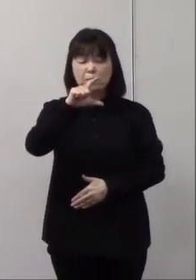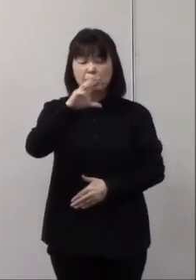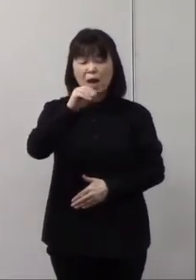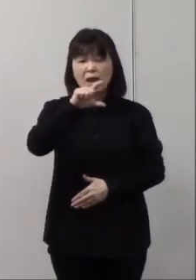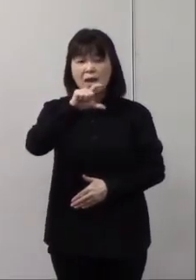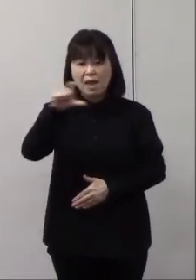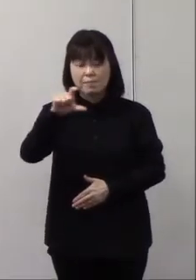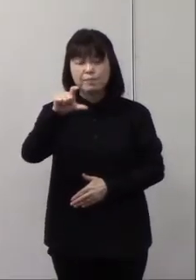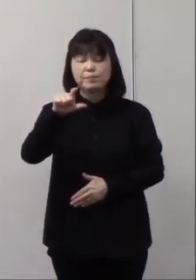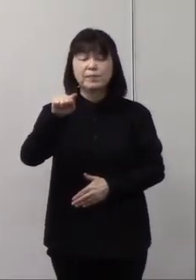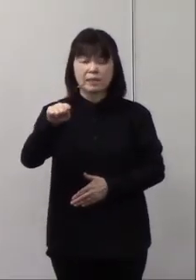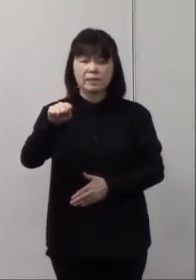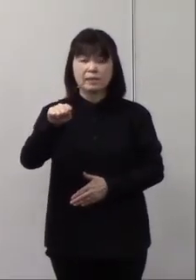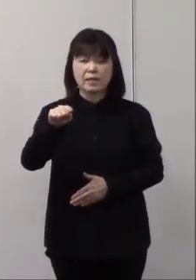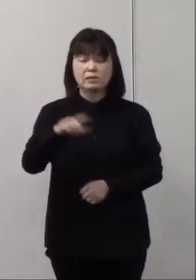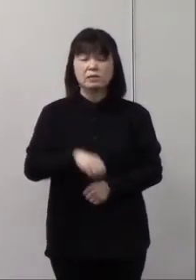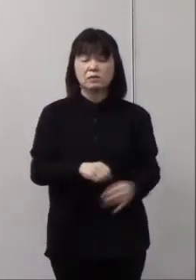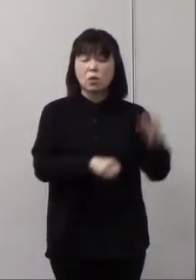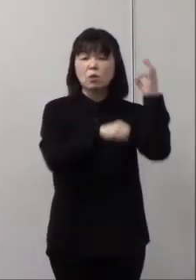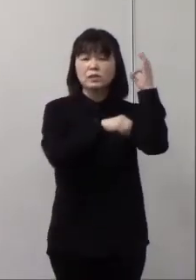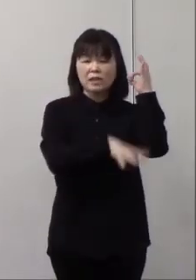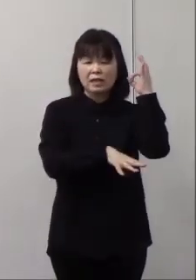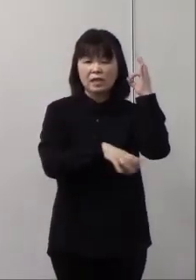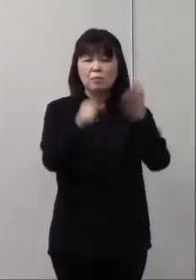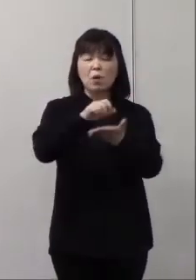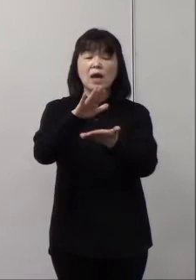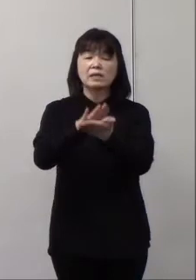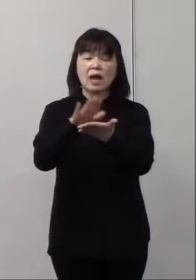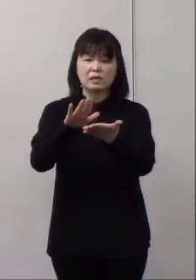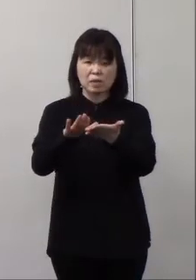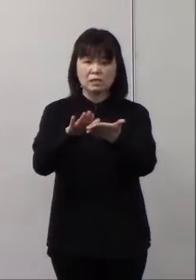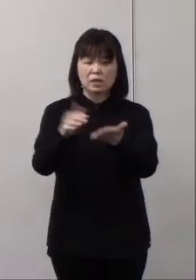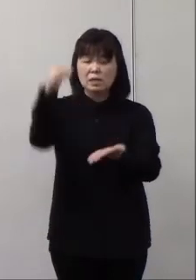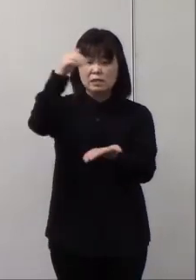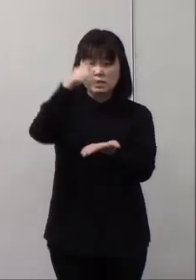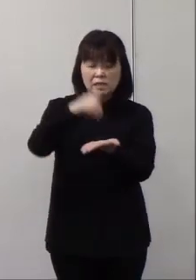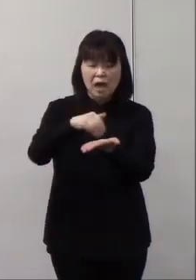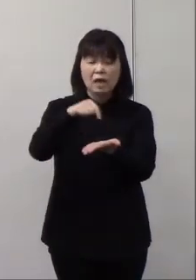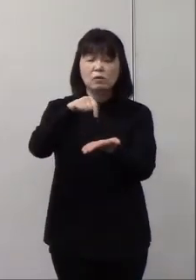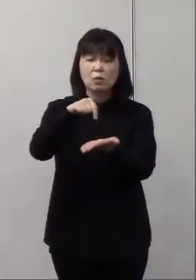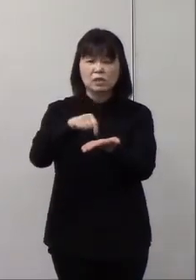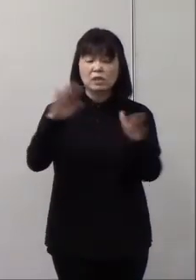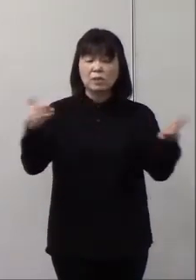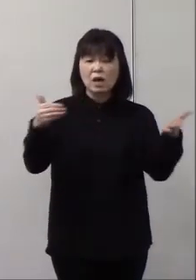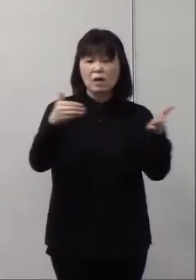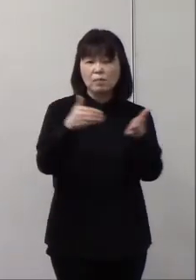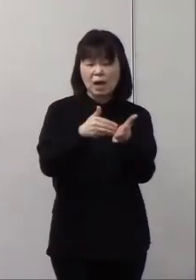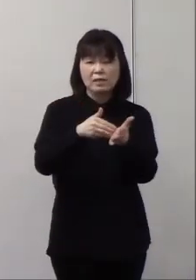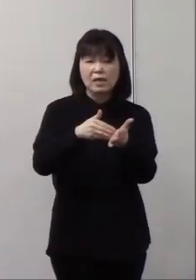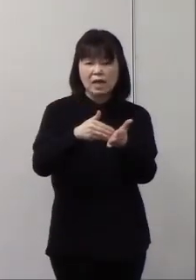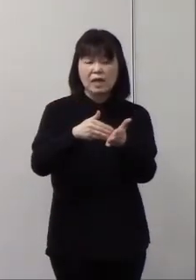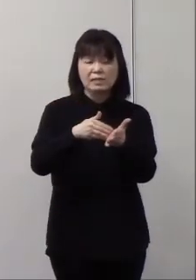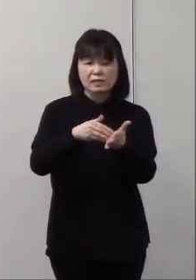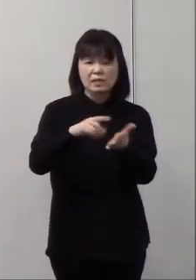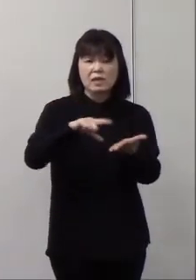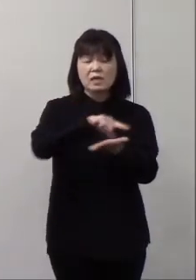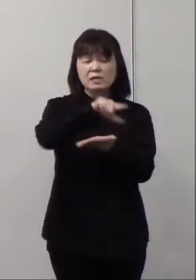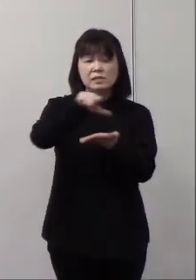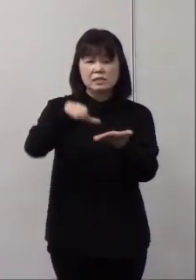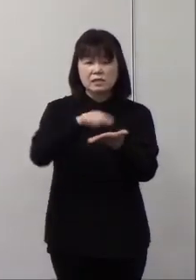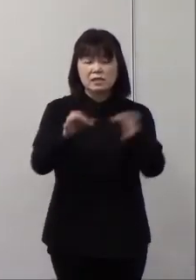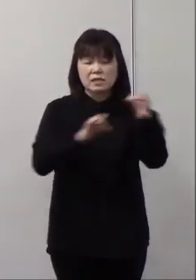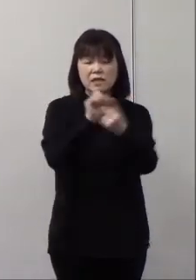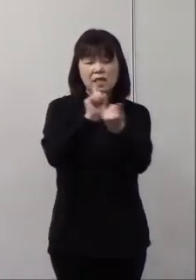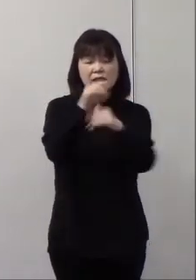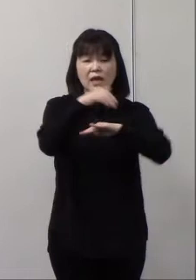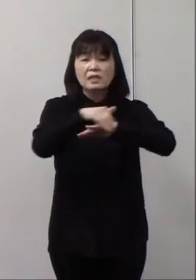補正予算の財源と書いてありますが、その一番下のところにですね、今まで緊急地域経済対策として取